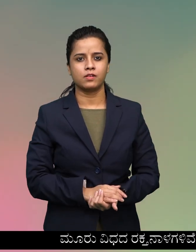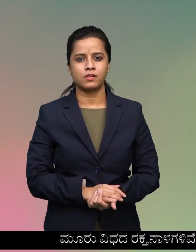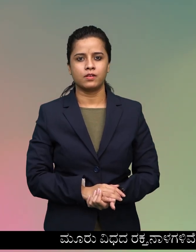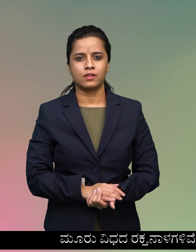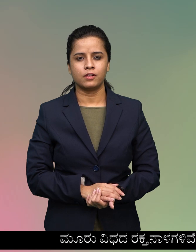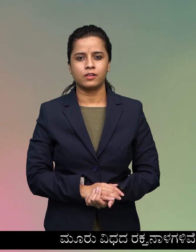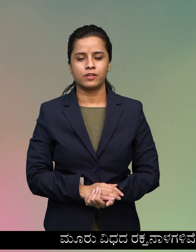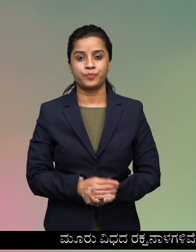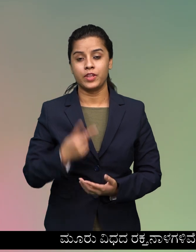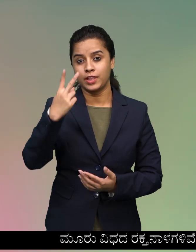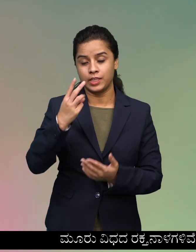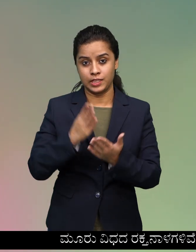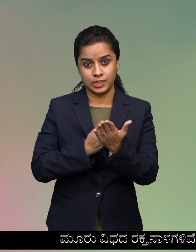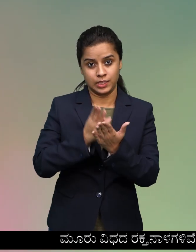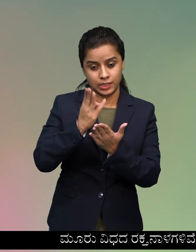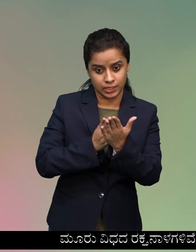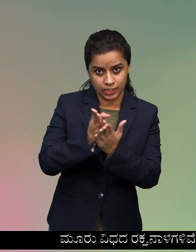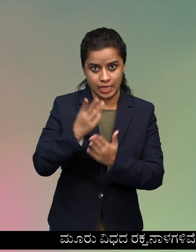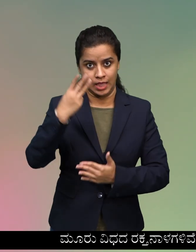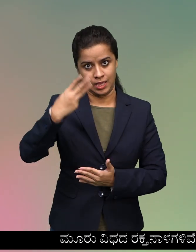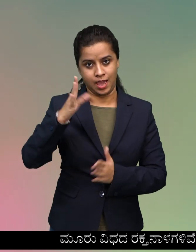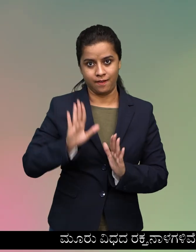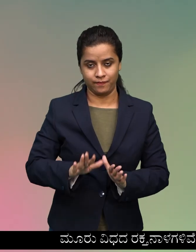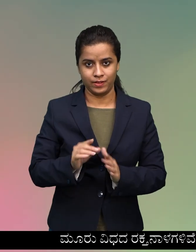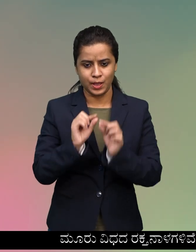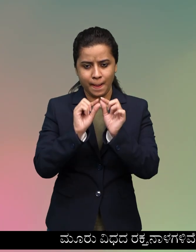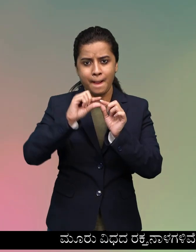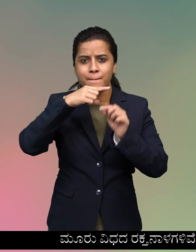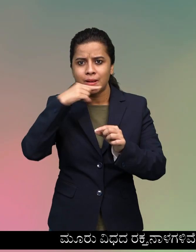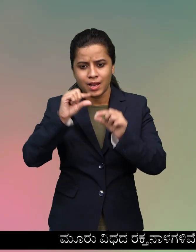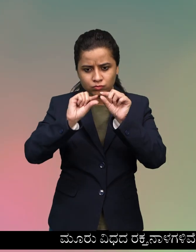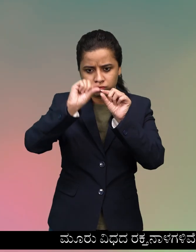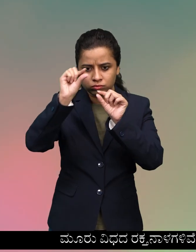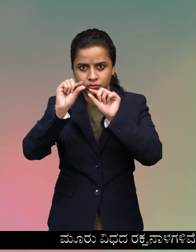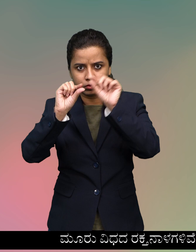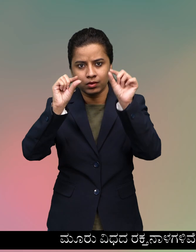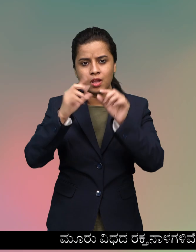ಮೂರು ವಿವಿಧ ರಕ್ತನಾಳಗಳಿವೆ: ಅಪಧಮನಿಗಳು, ಸಿರೆಗಳು ಮತ್ತು ಕ್ಯಾಪಿಲರಿಗಳು.